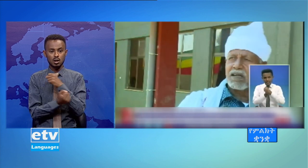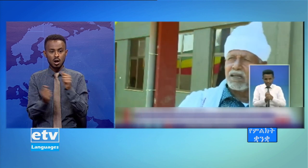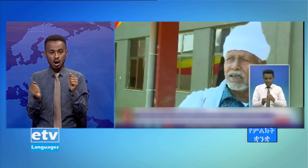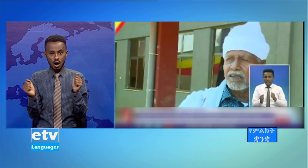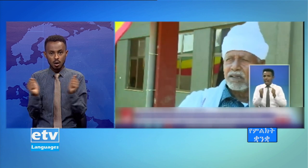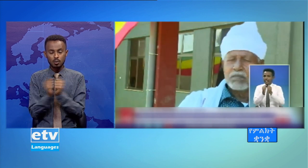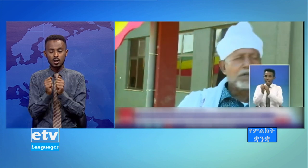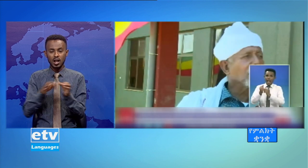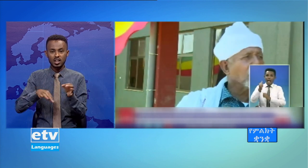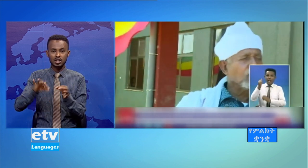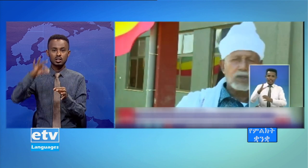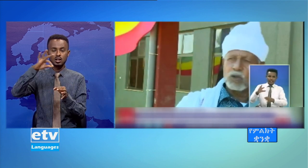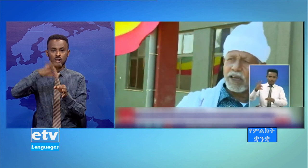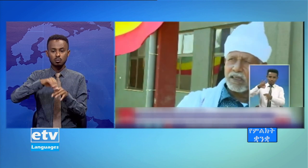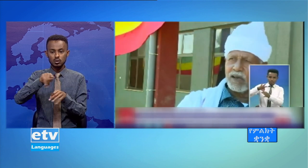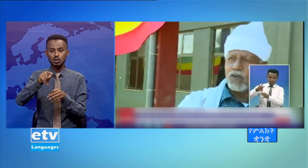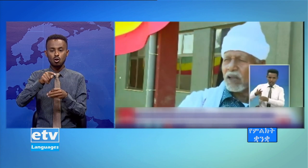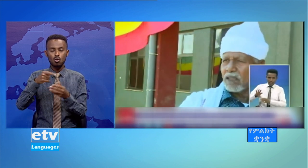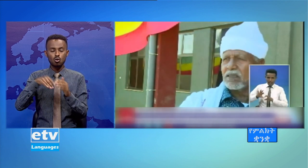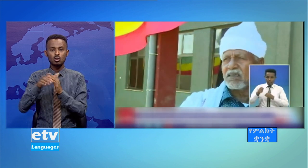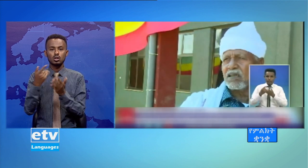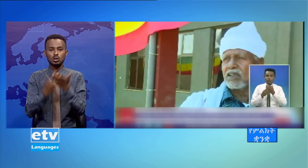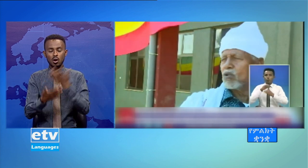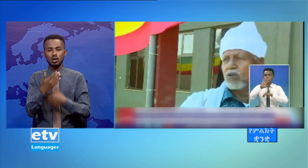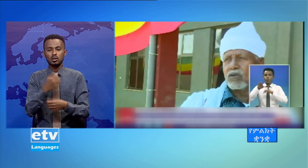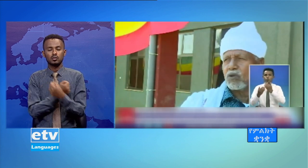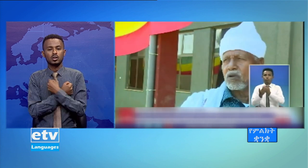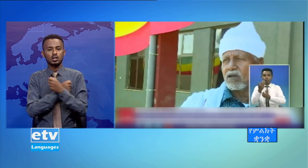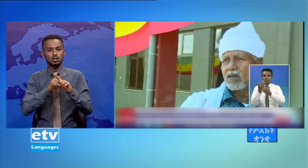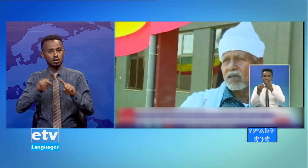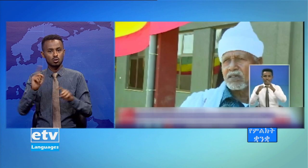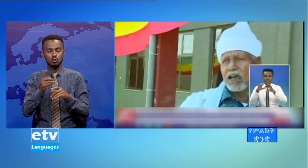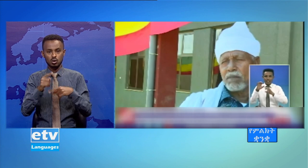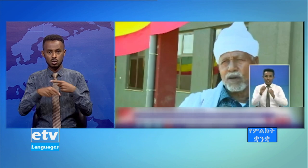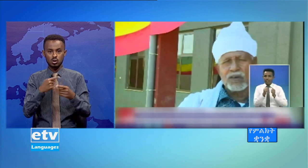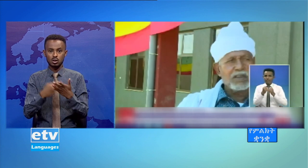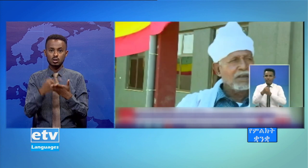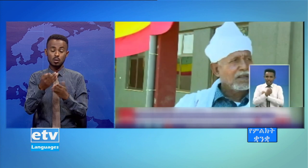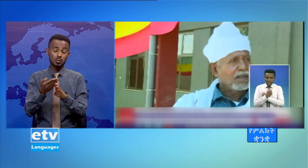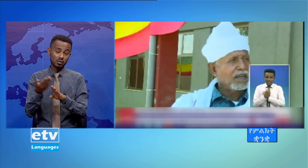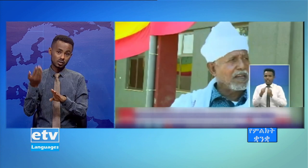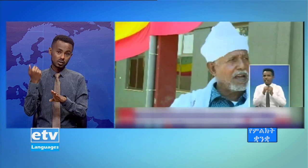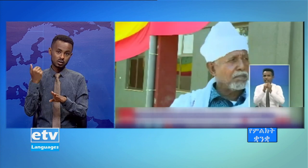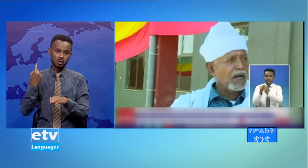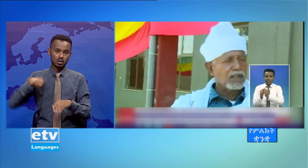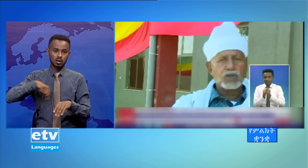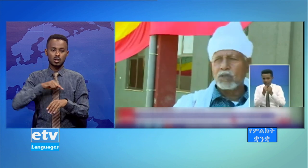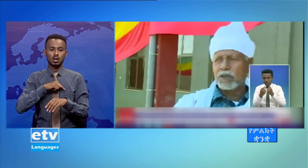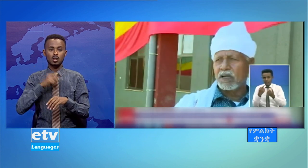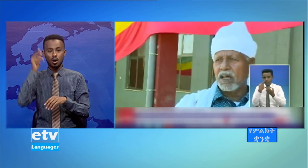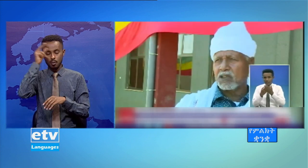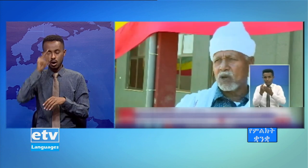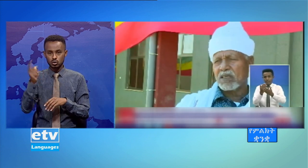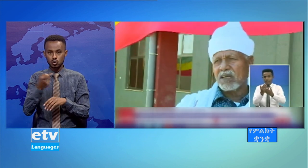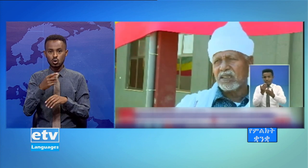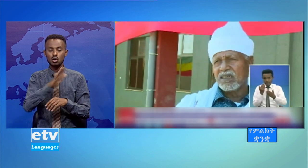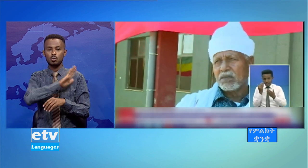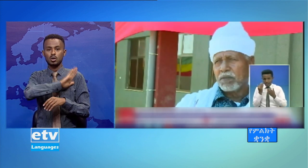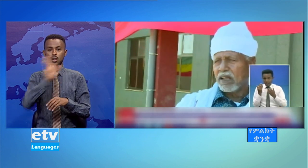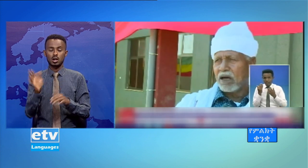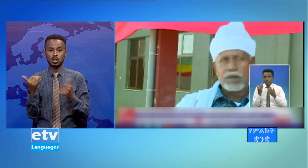አትክልት ተክለን በዚያ ሁሉ እየተወያየነ ፍቅራችን የተለየ ሆኖ ነው የሚኖር። ከዚያም በፊት የእኛ በዓል ሲሆን በግና